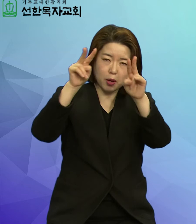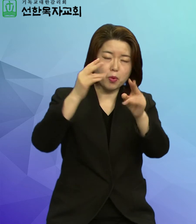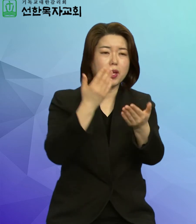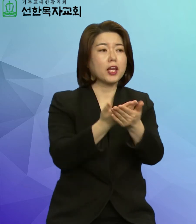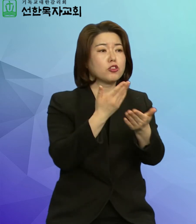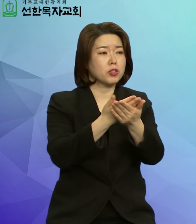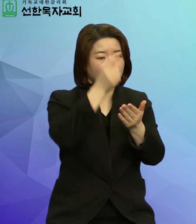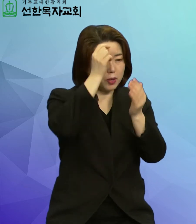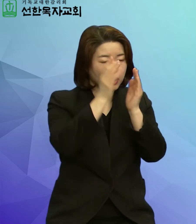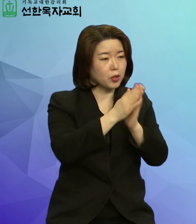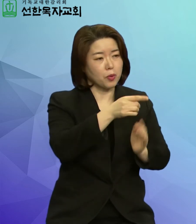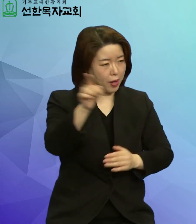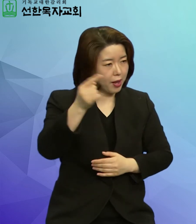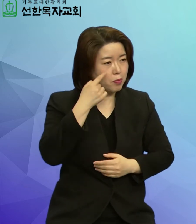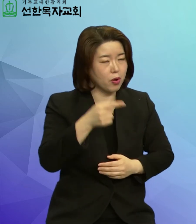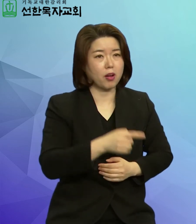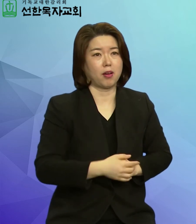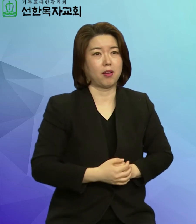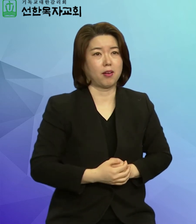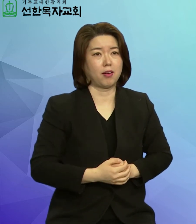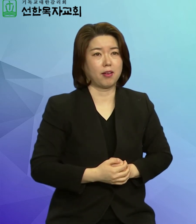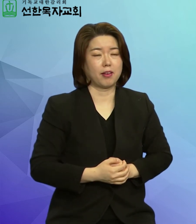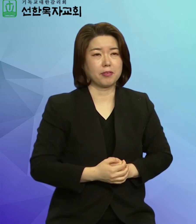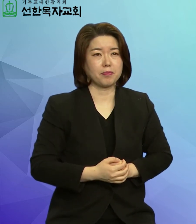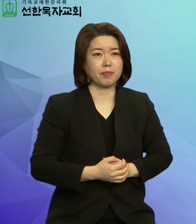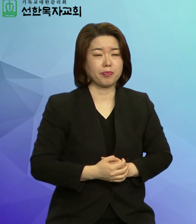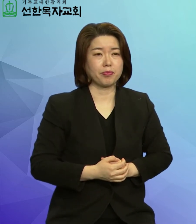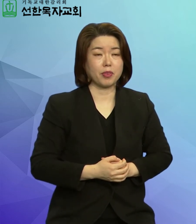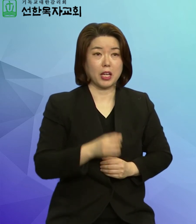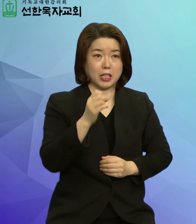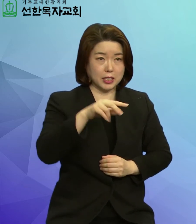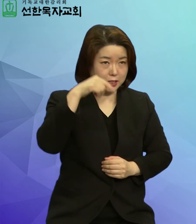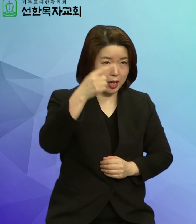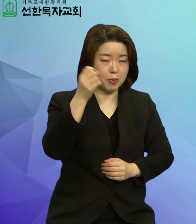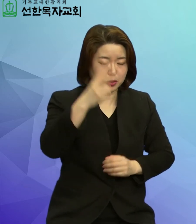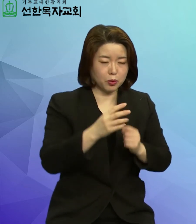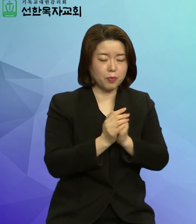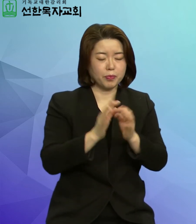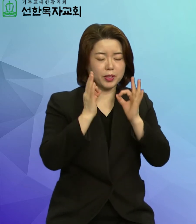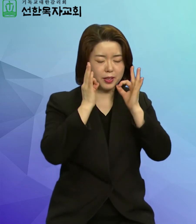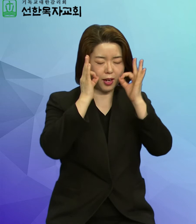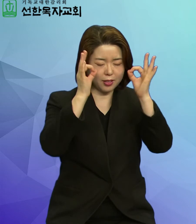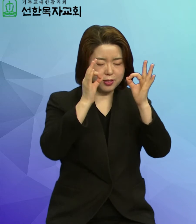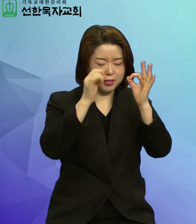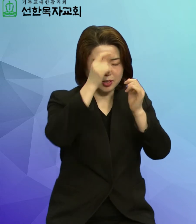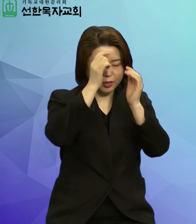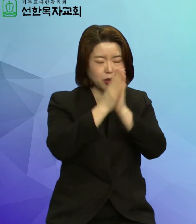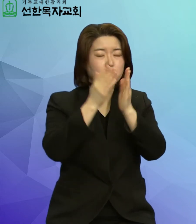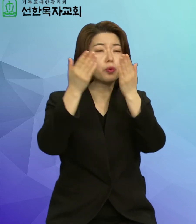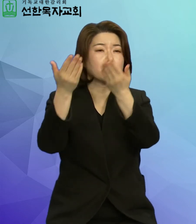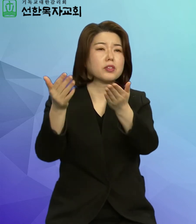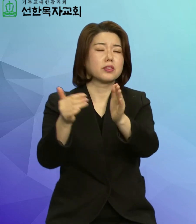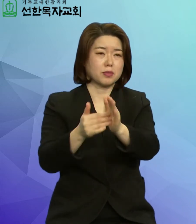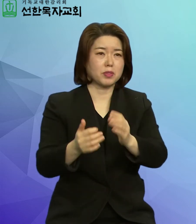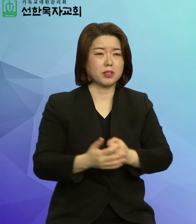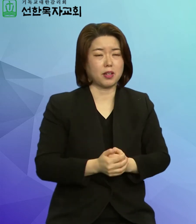바라보게 해주세요. 그렇게 기도하라고 했습니다. 그리고 정말 그 성도는 간절히 기도를